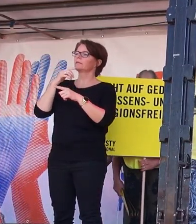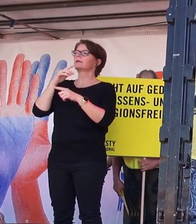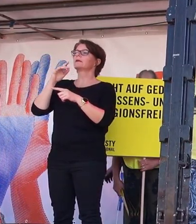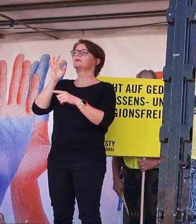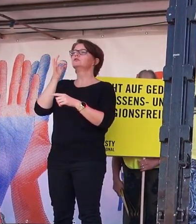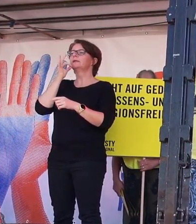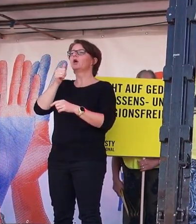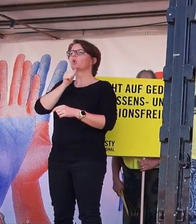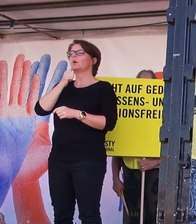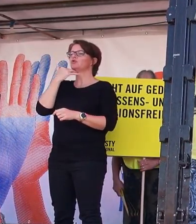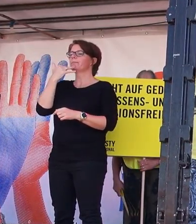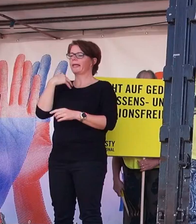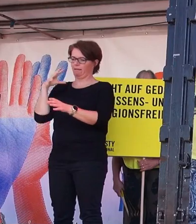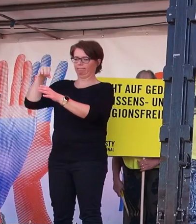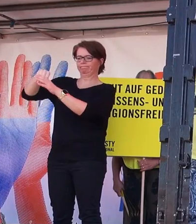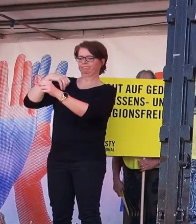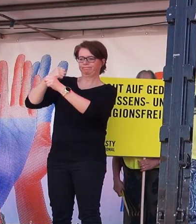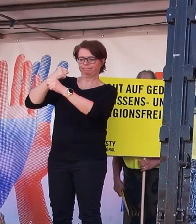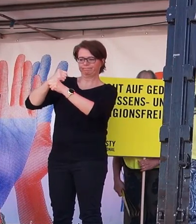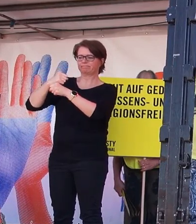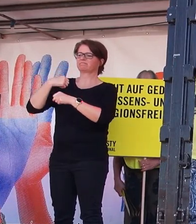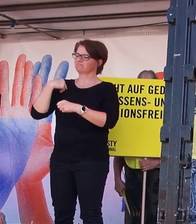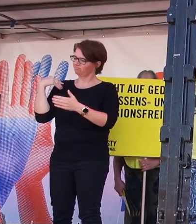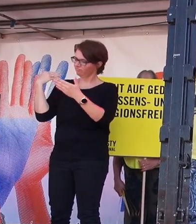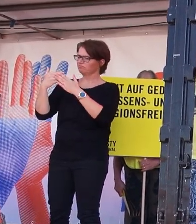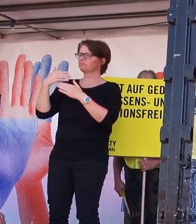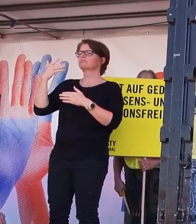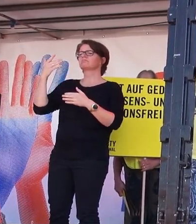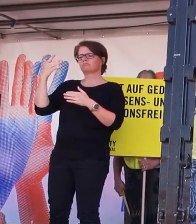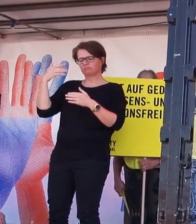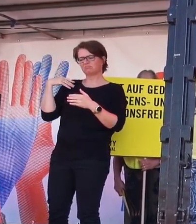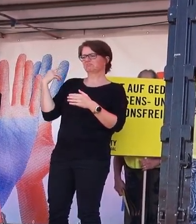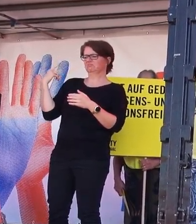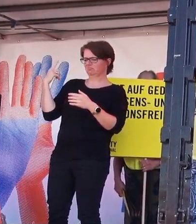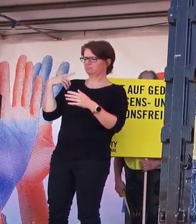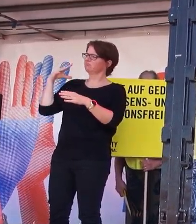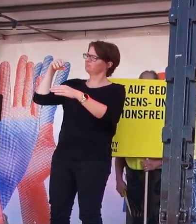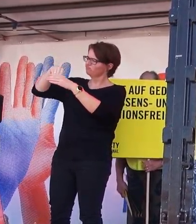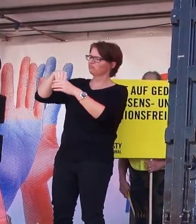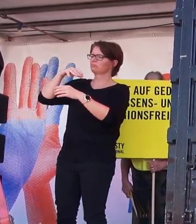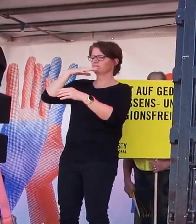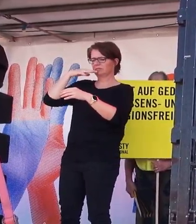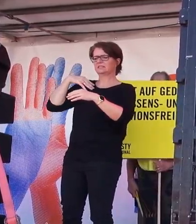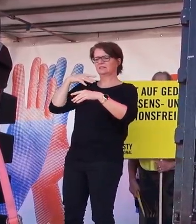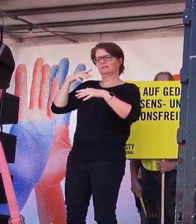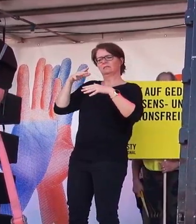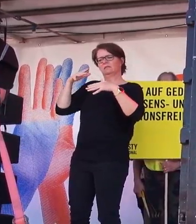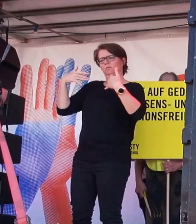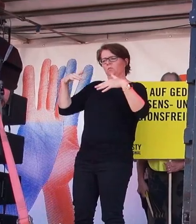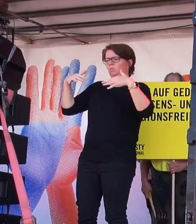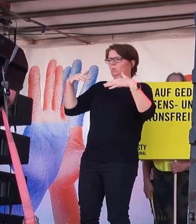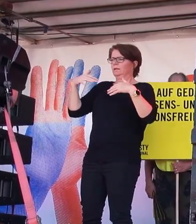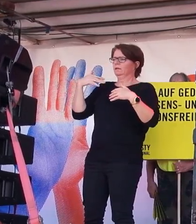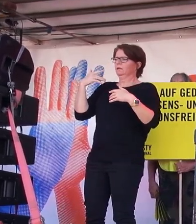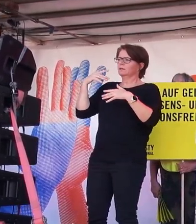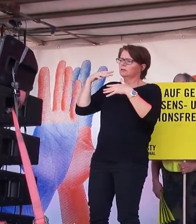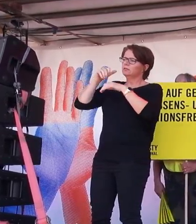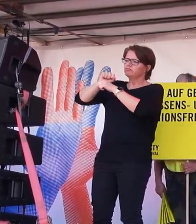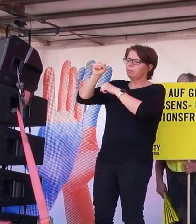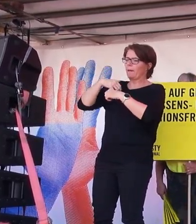mehreren jahren für menschenrechte bei amnesty rein und es freut mich wahnsinnig hier zu sein und so viele menschen jetzt eben